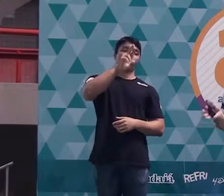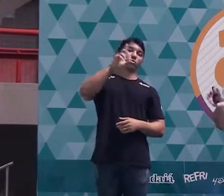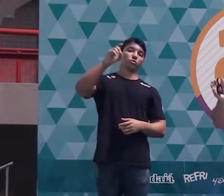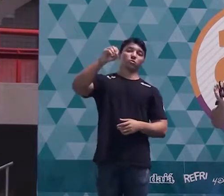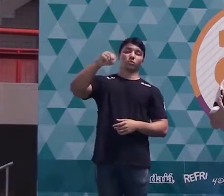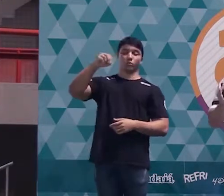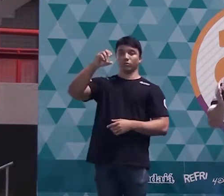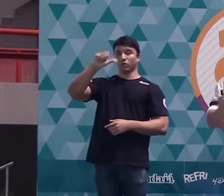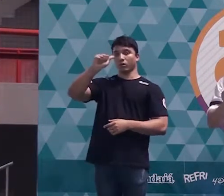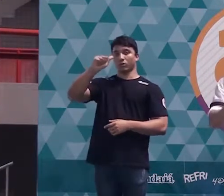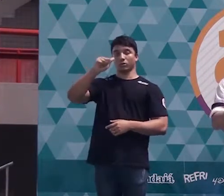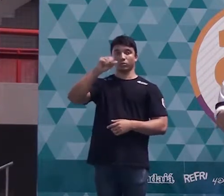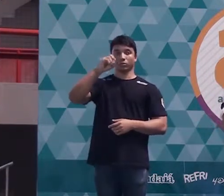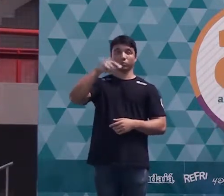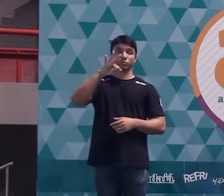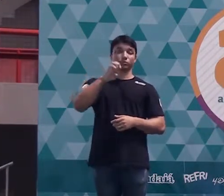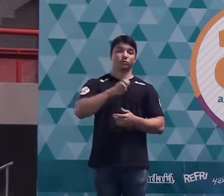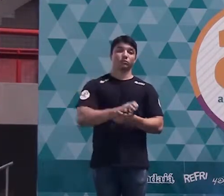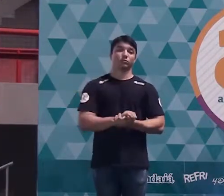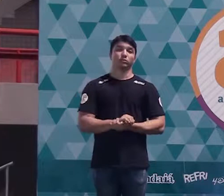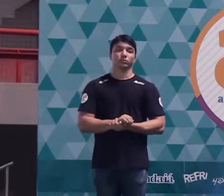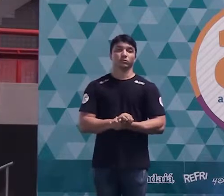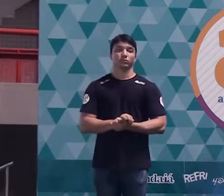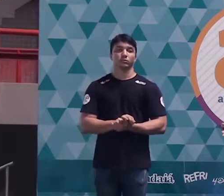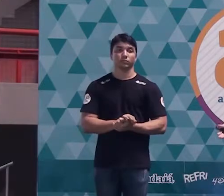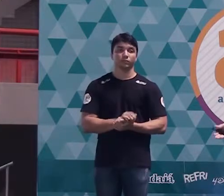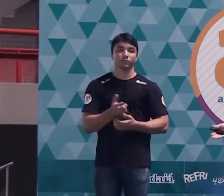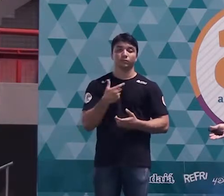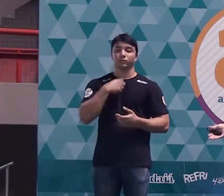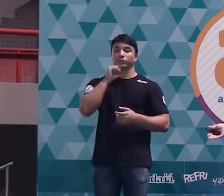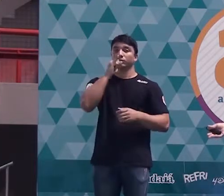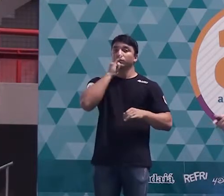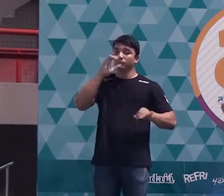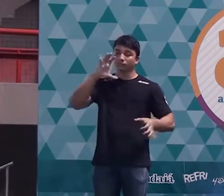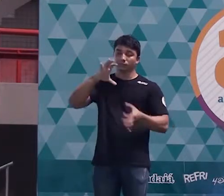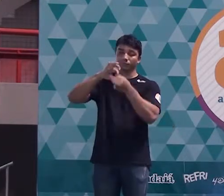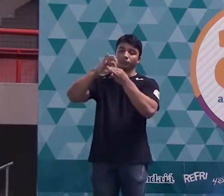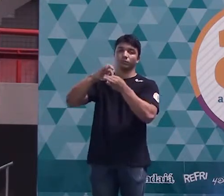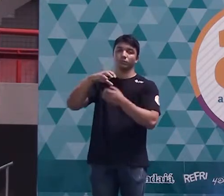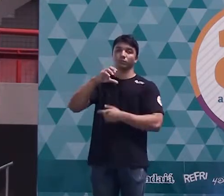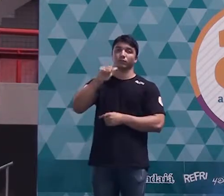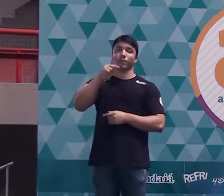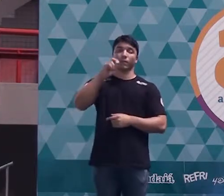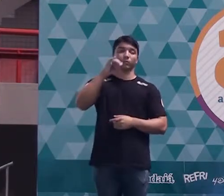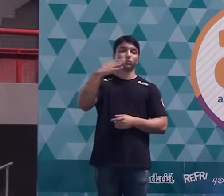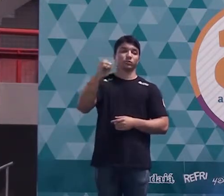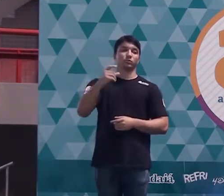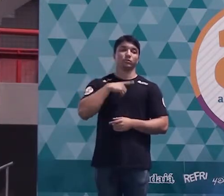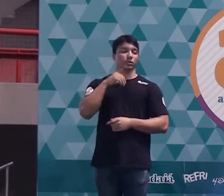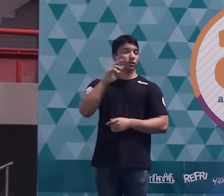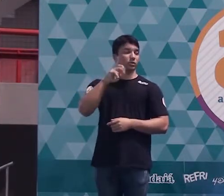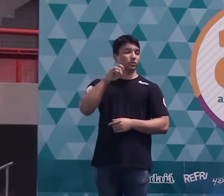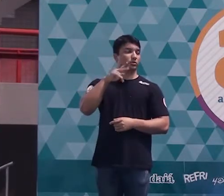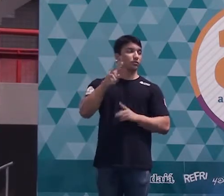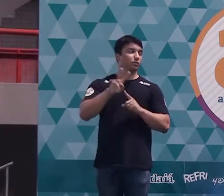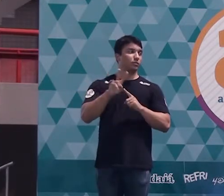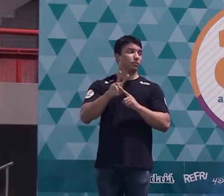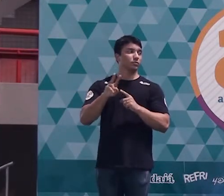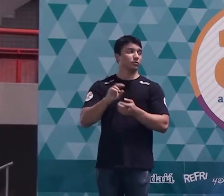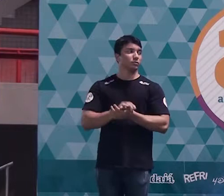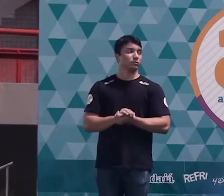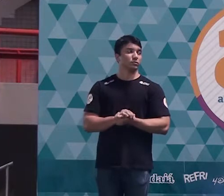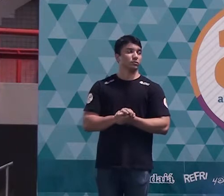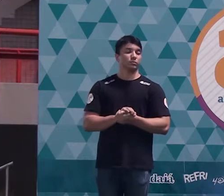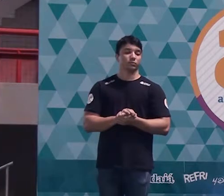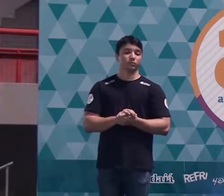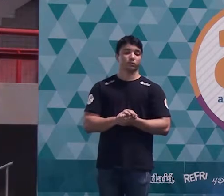vai? Gente, eu só posso botar preposição se tiver uma palavra pedindo. A gente vai ver isso na regência verbal. Então aí no